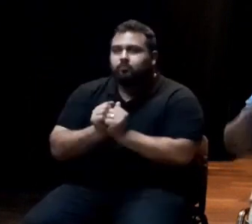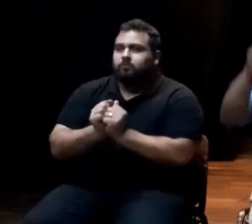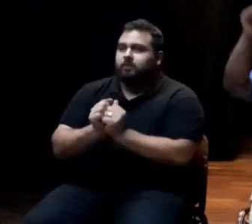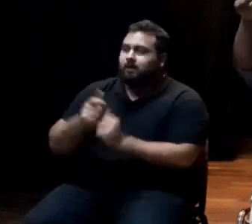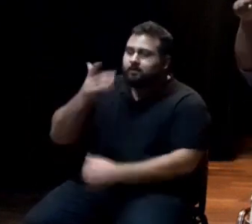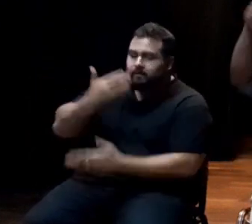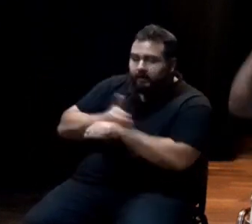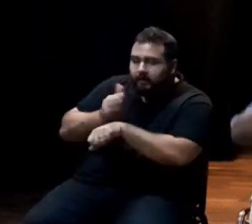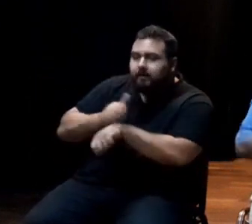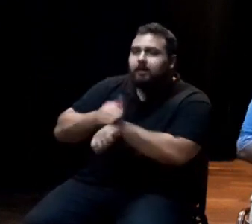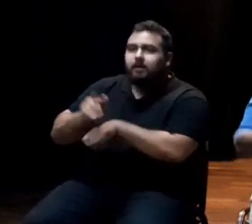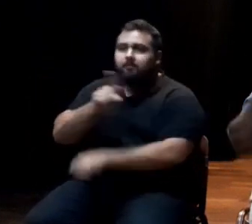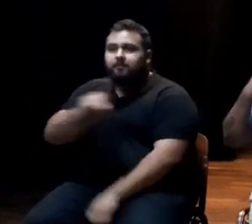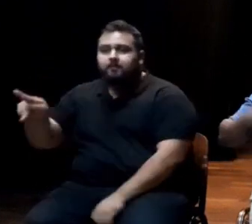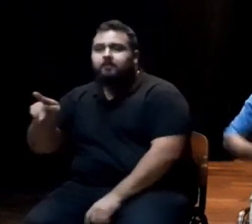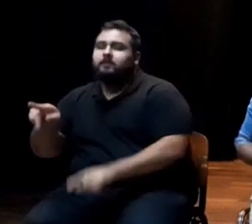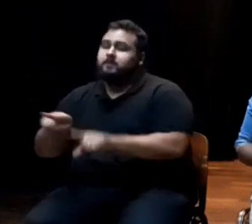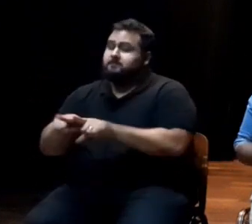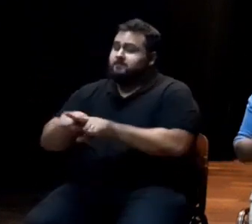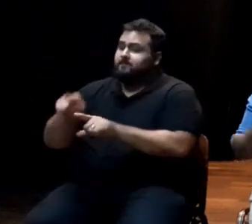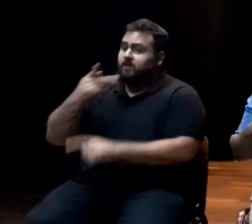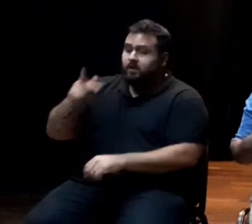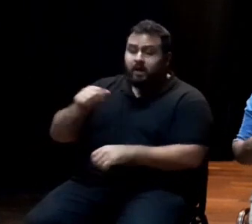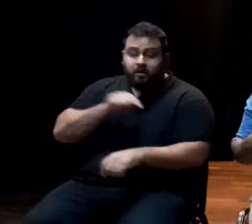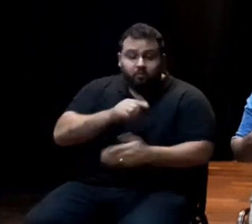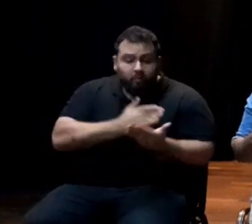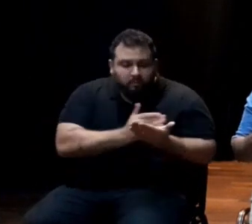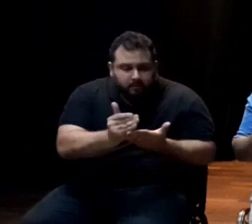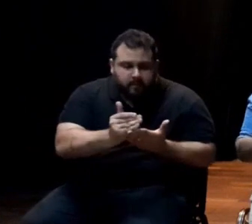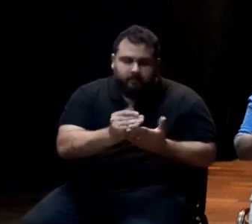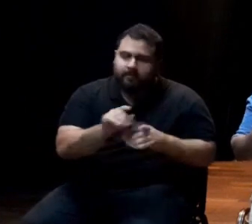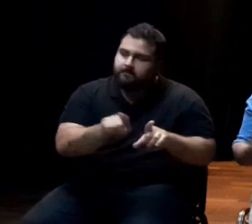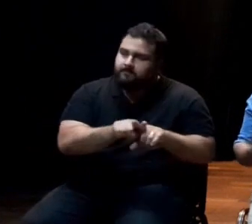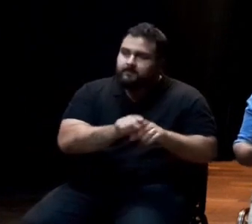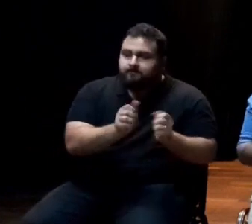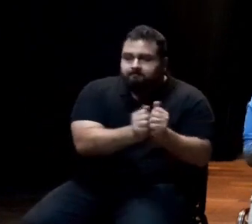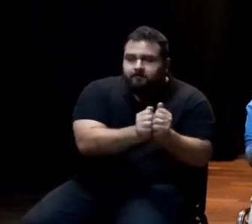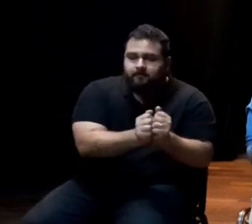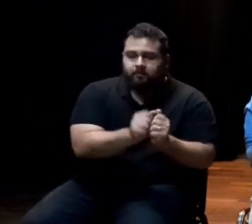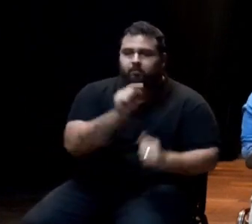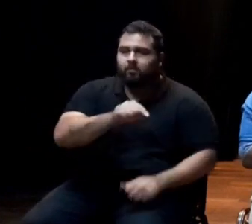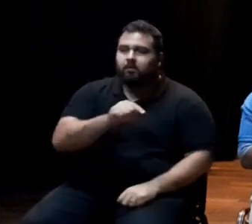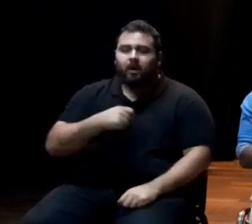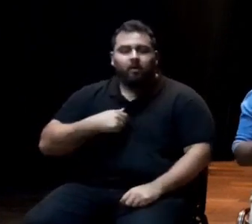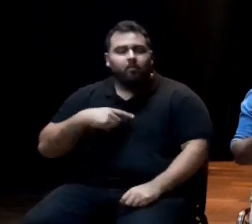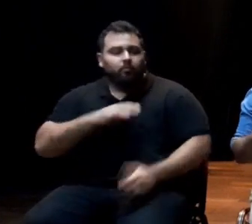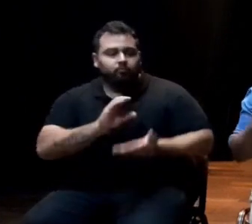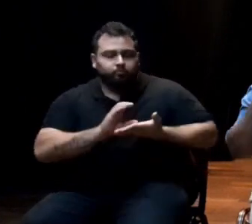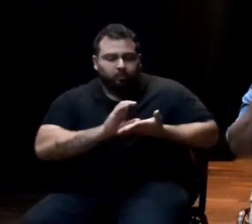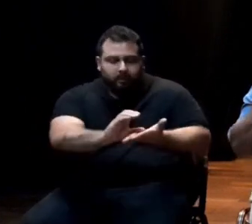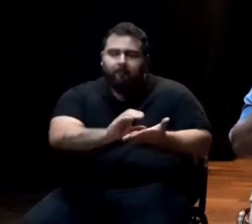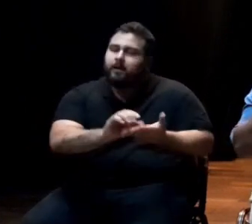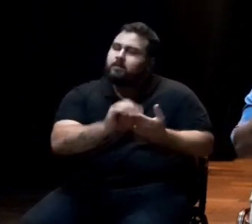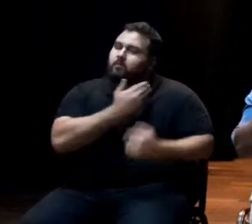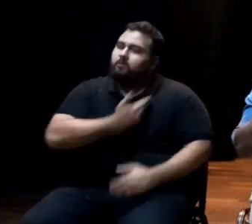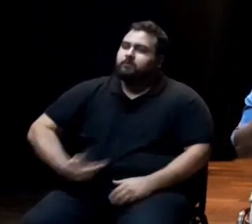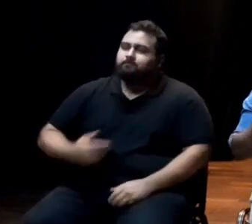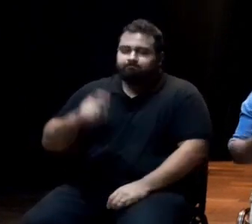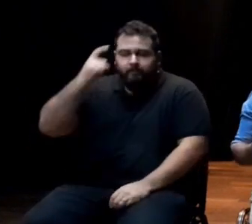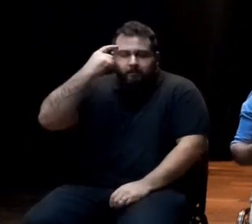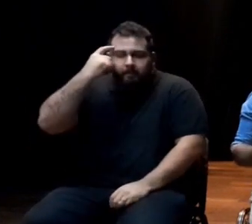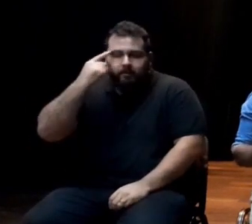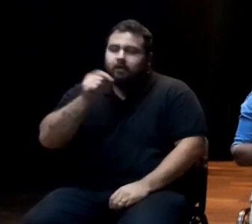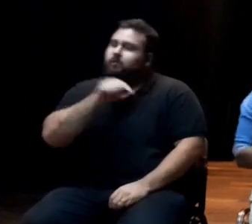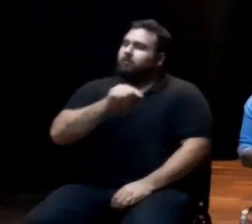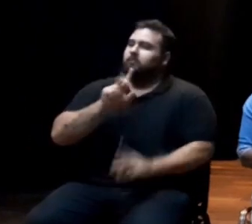estar treinando, que a professora falou de isso está desde o início. Hoje em dia, o orçamento público já tem pensado nisso. Hoje em dia,